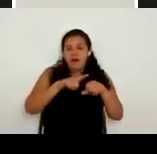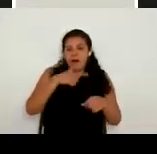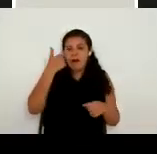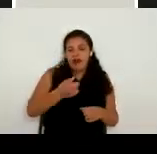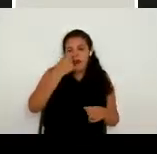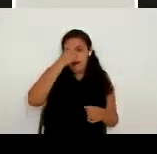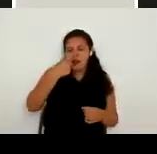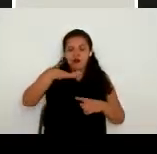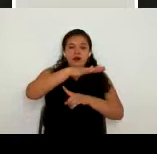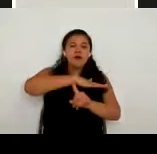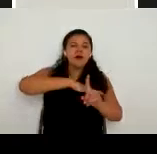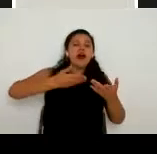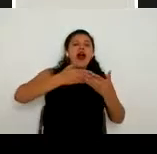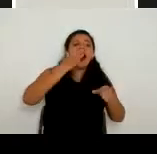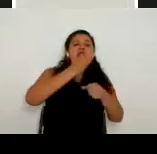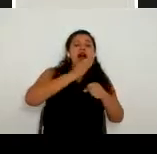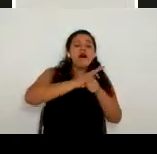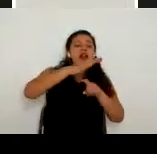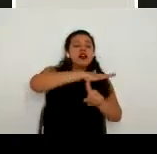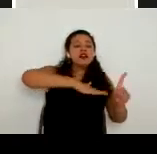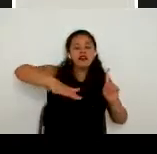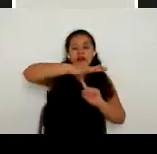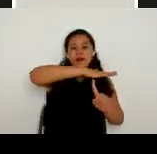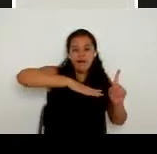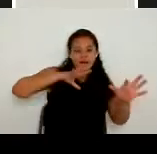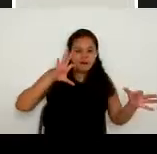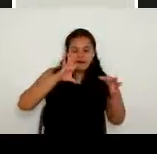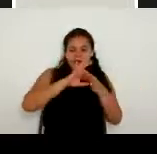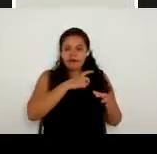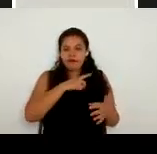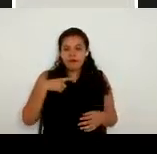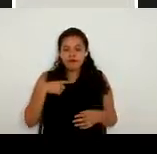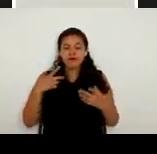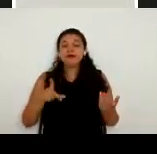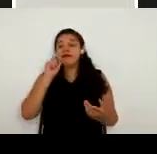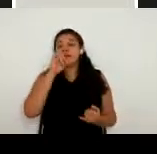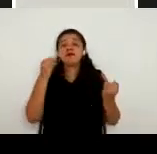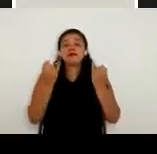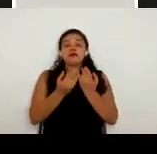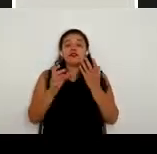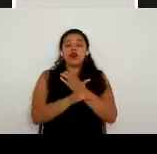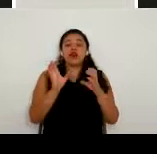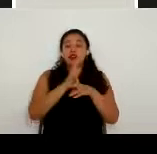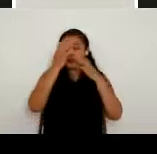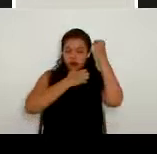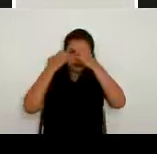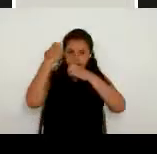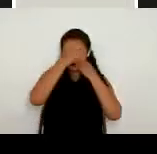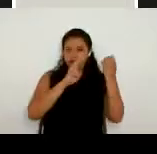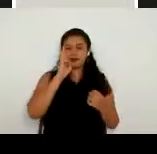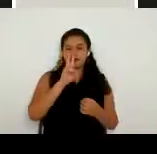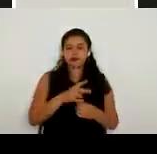contexto actual mirar cuáles van a ser estos criterios evaluativos a todos los